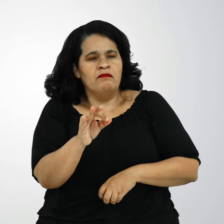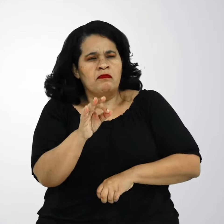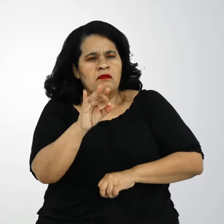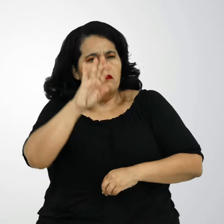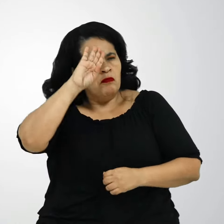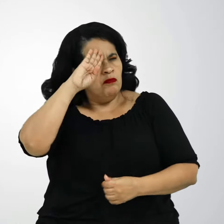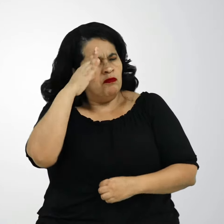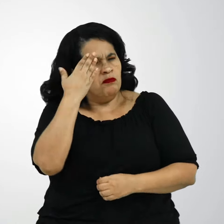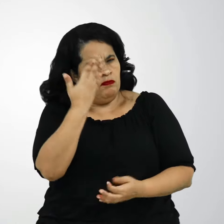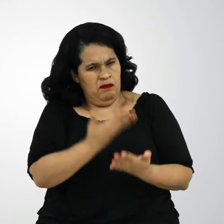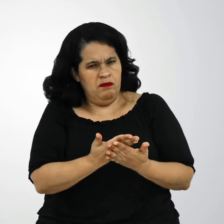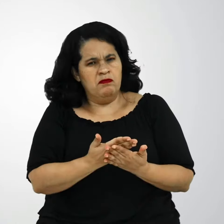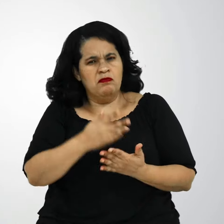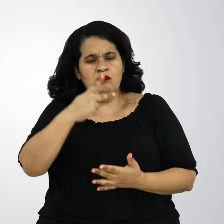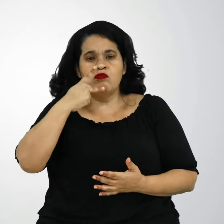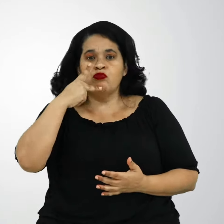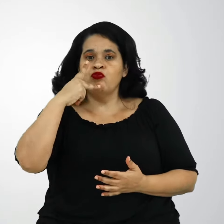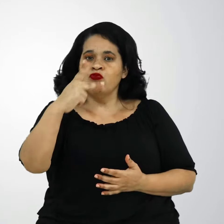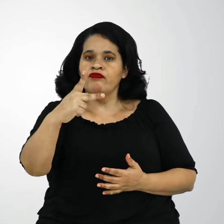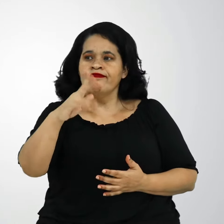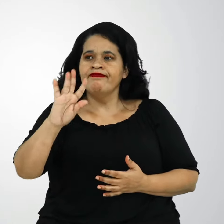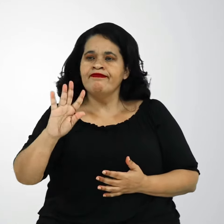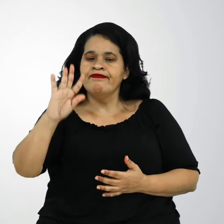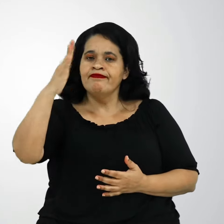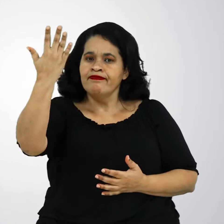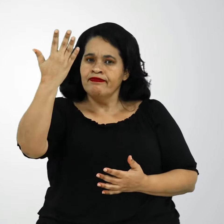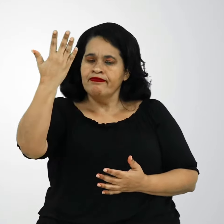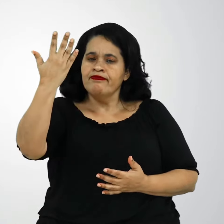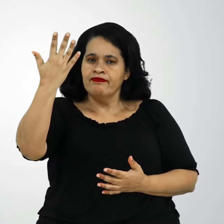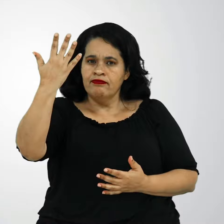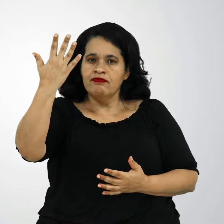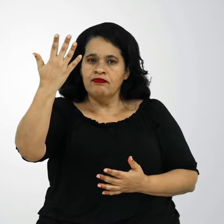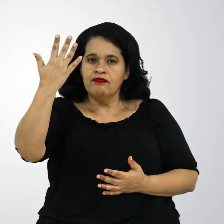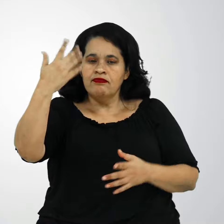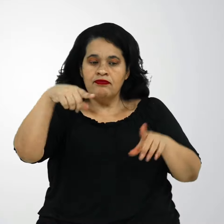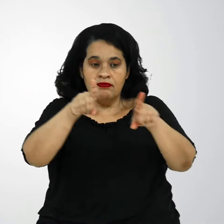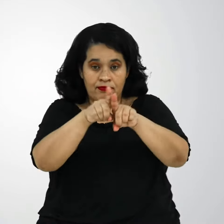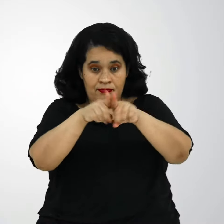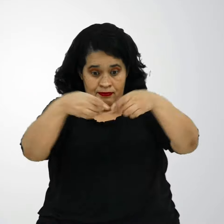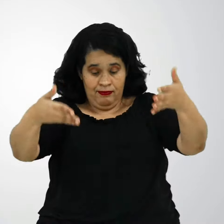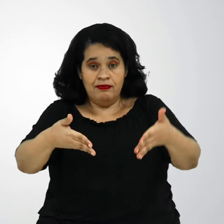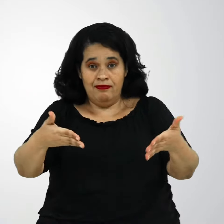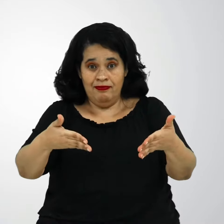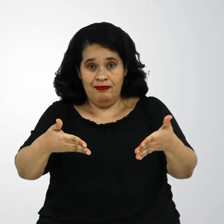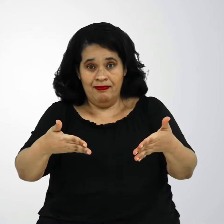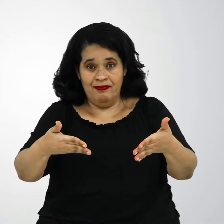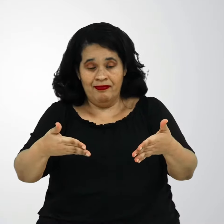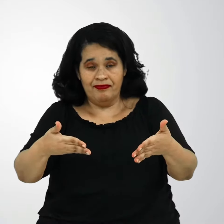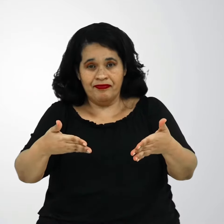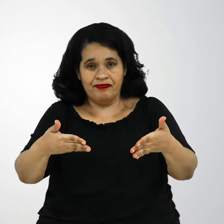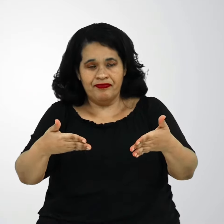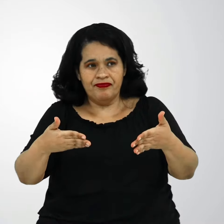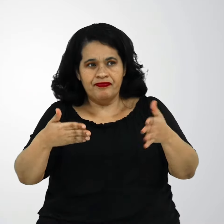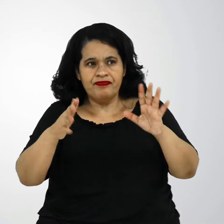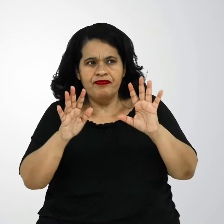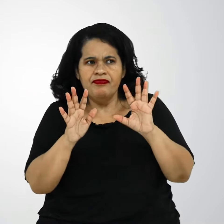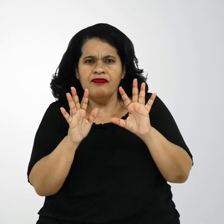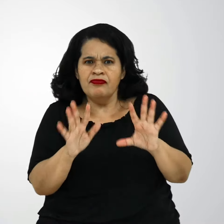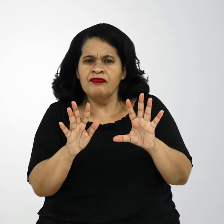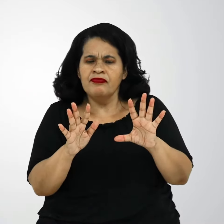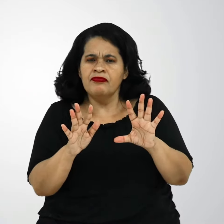creio que a profecia se realizou plenamente, ou está se realizando plenamente, mas não no